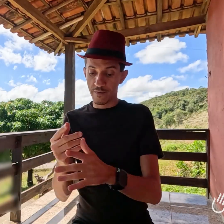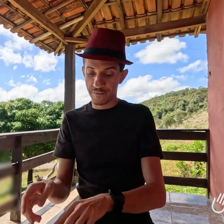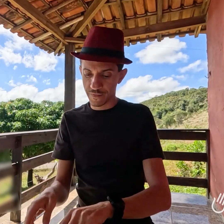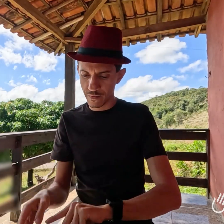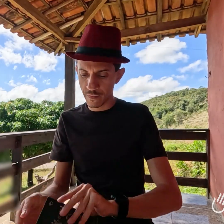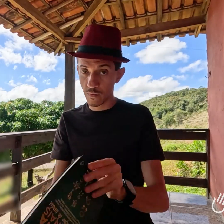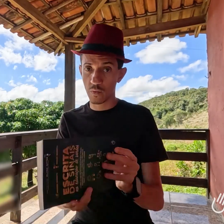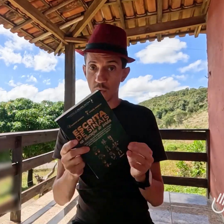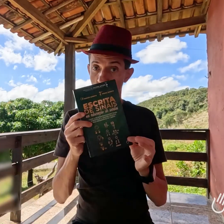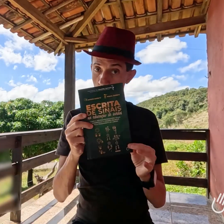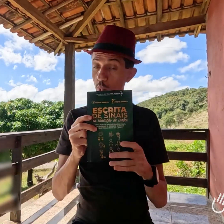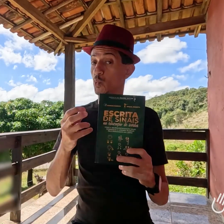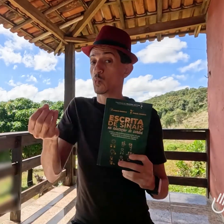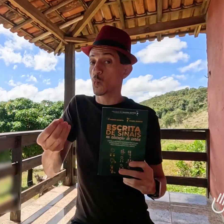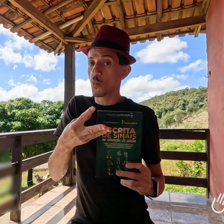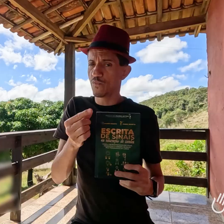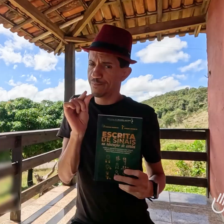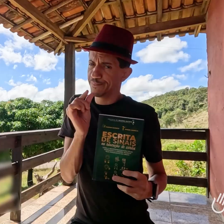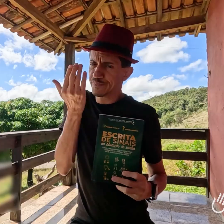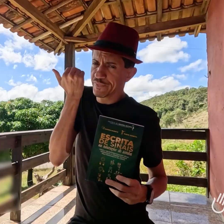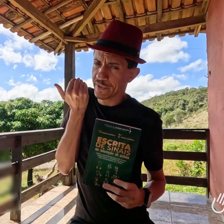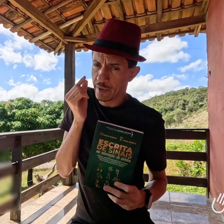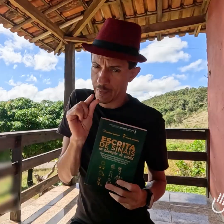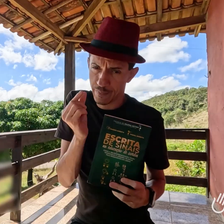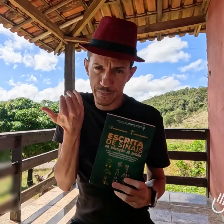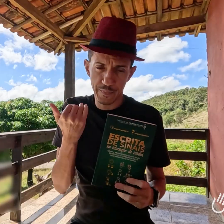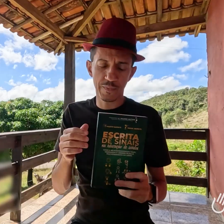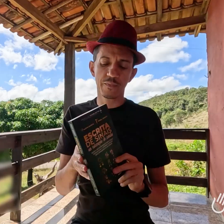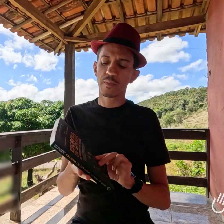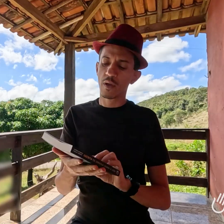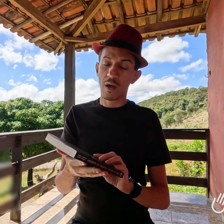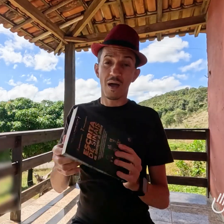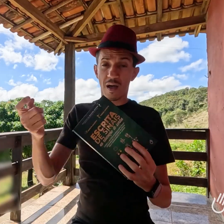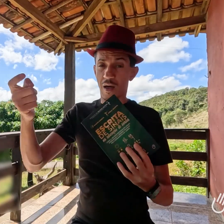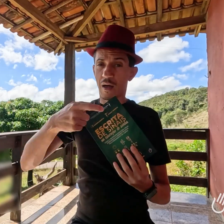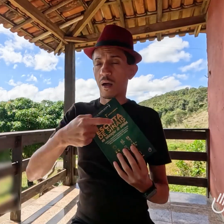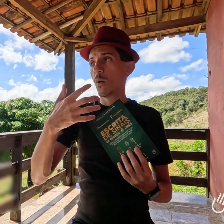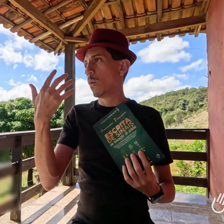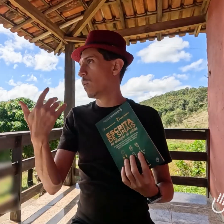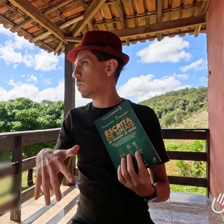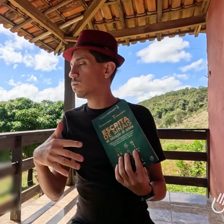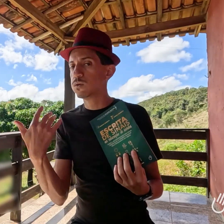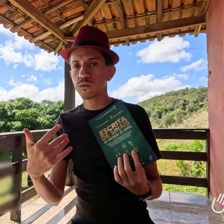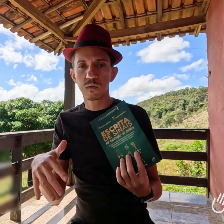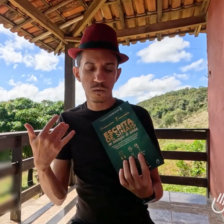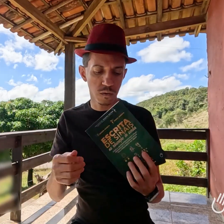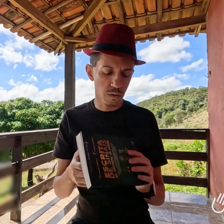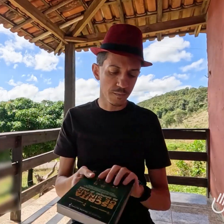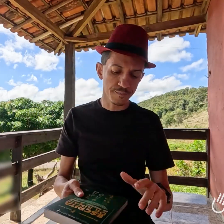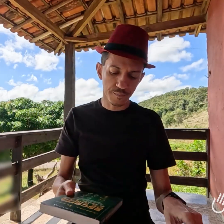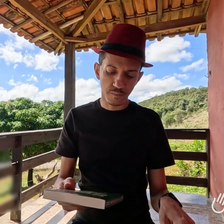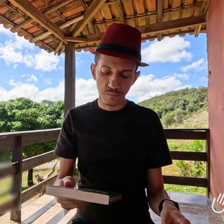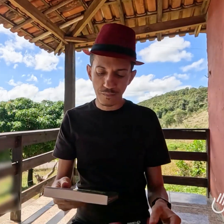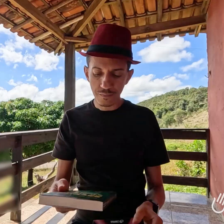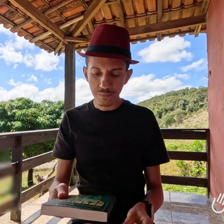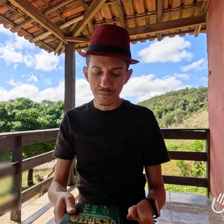complementares. Este livro, Escrita de Sinais na Educação de Surdos, é novo, foi publicado